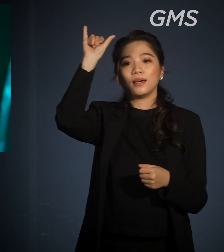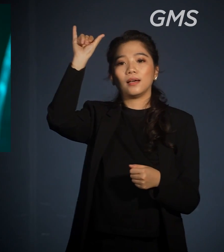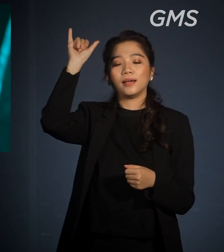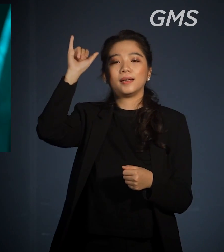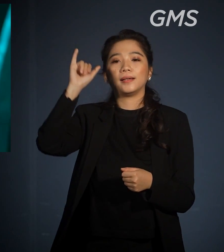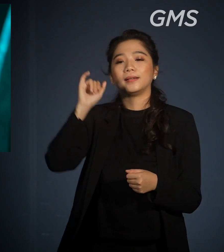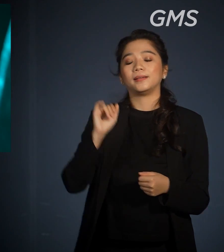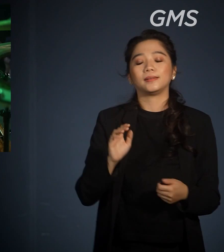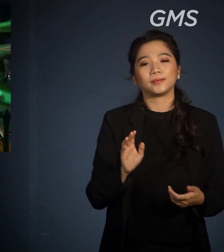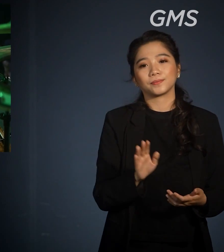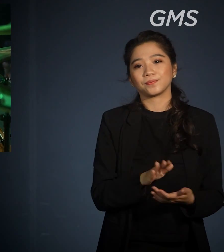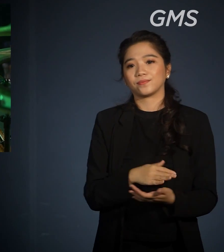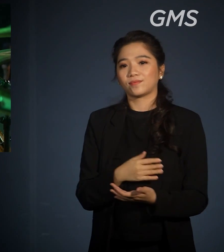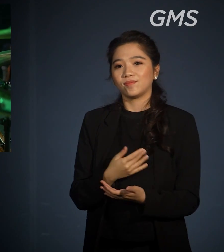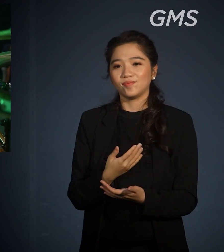selamanya.